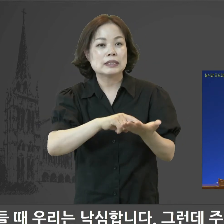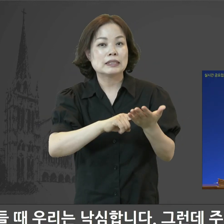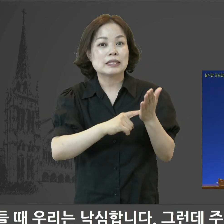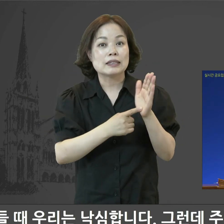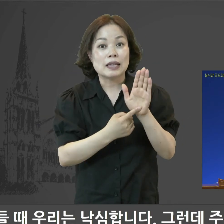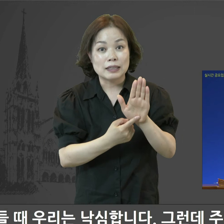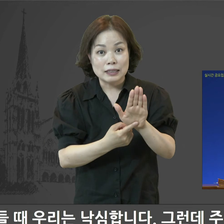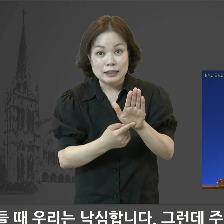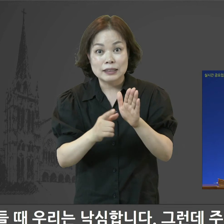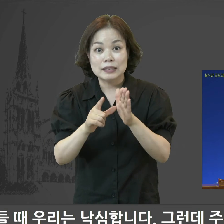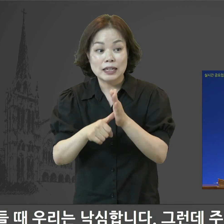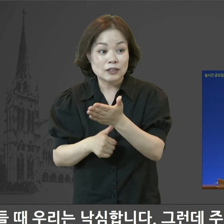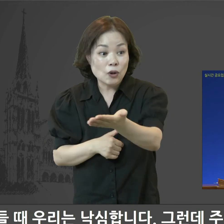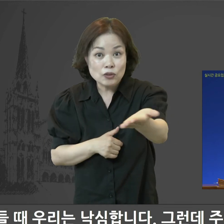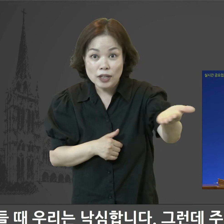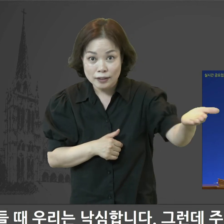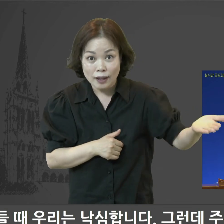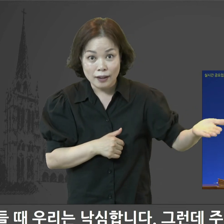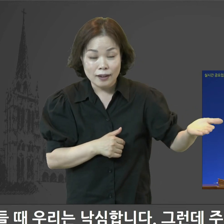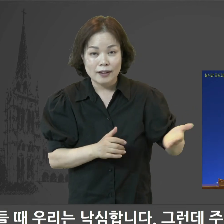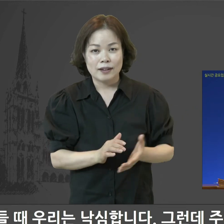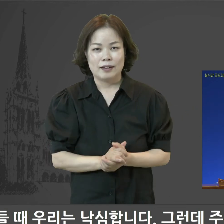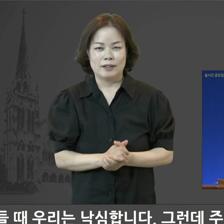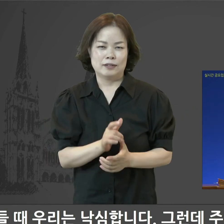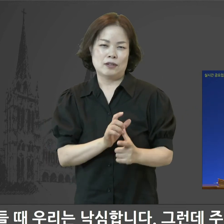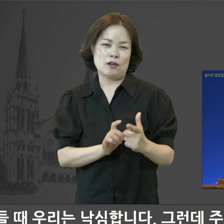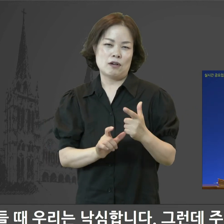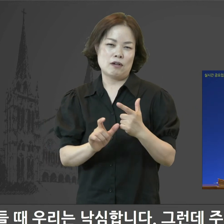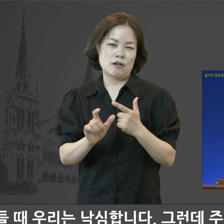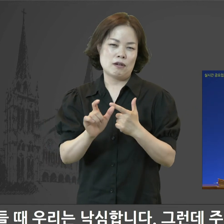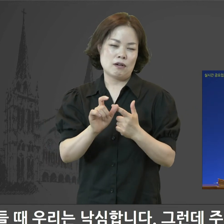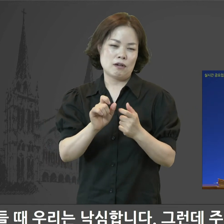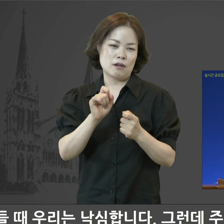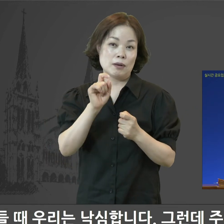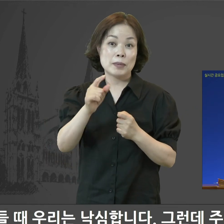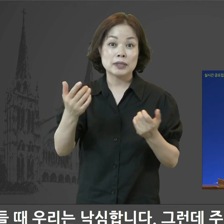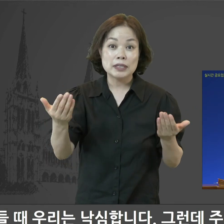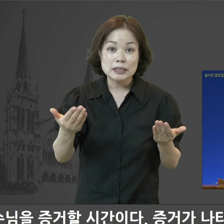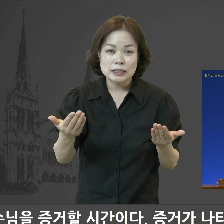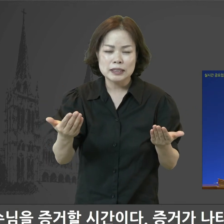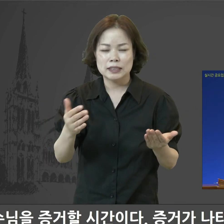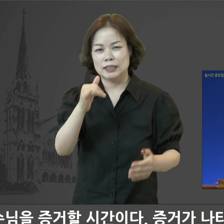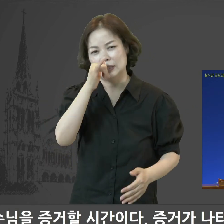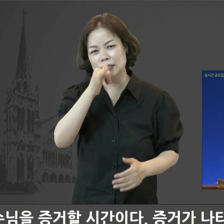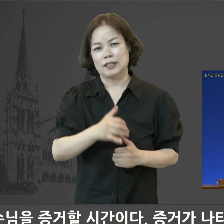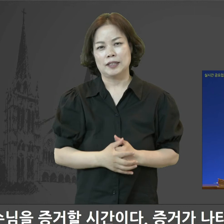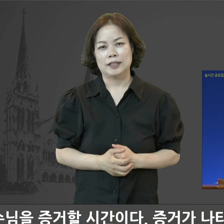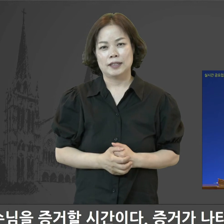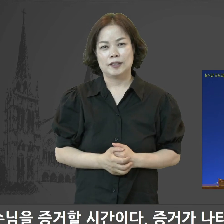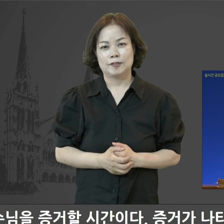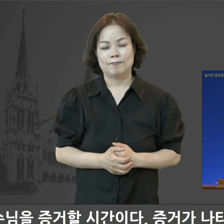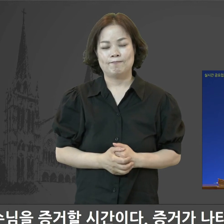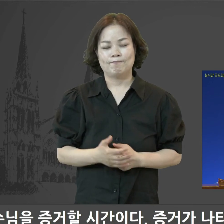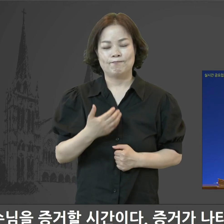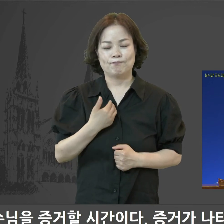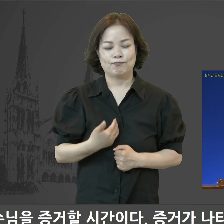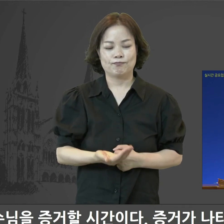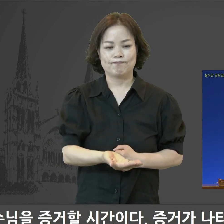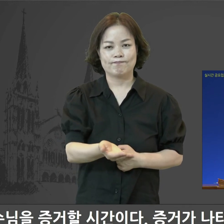때 너희에게는 더 멀리 나가서 해야 될 일이 있다, 이렇게 알려주시는